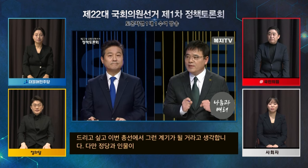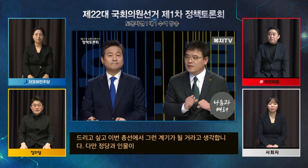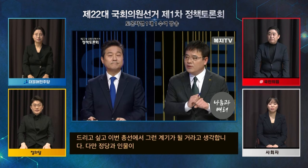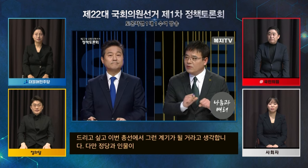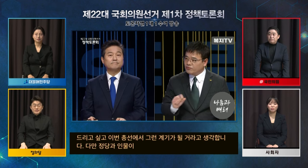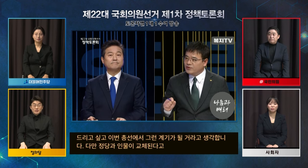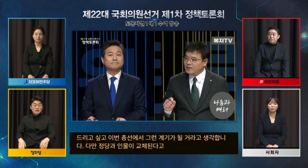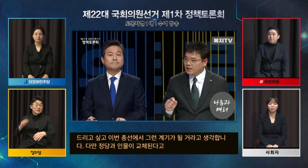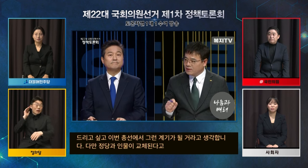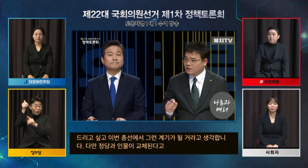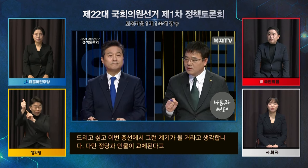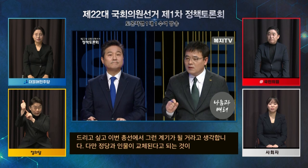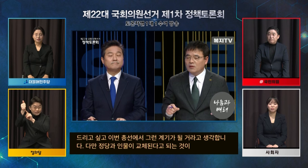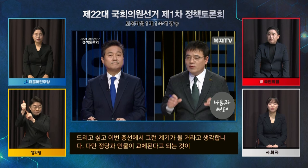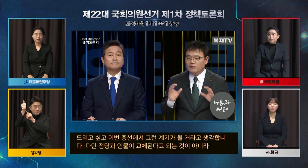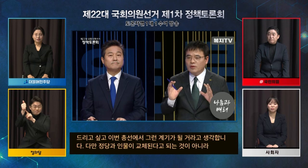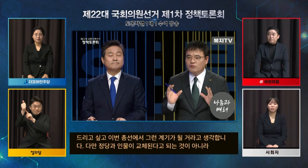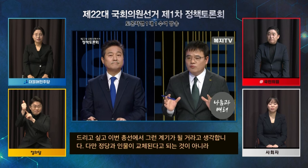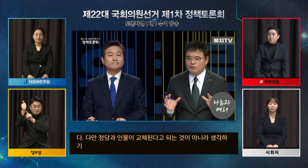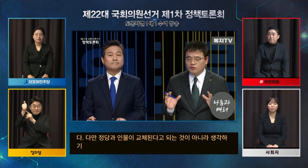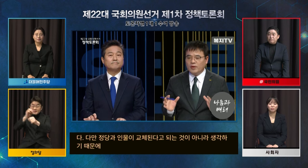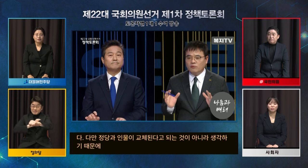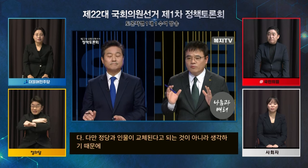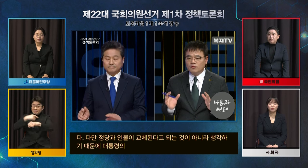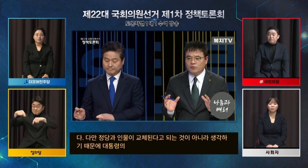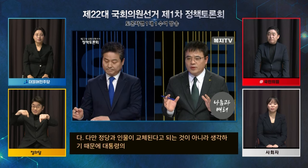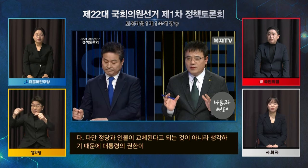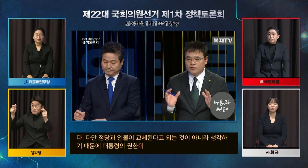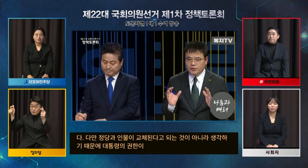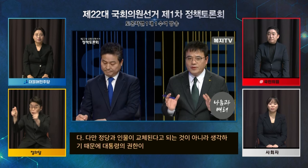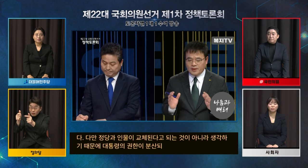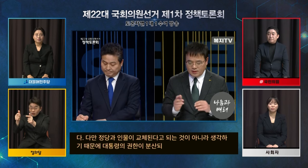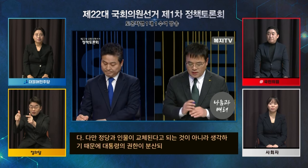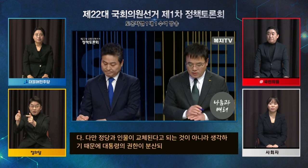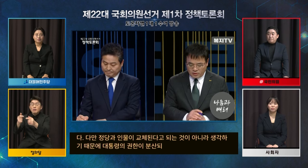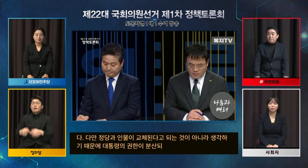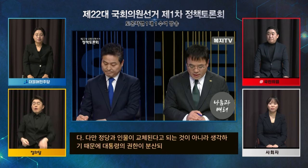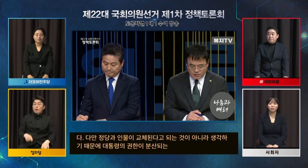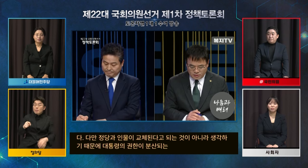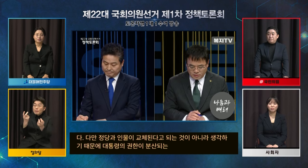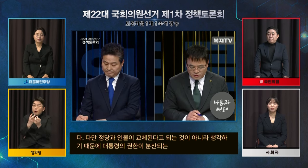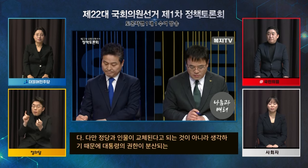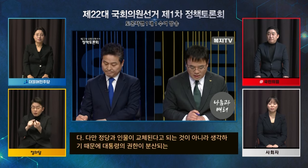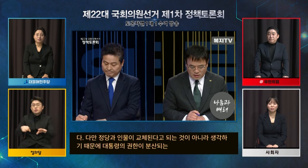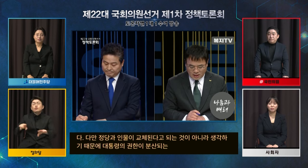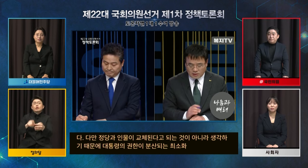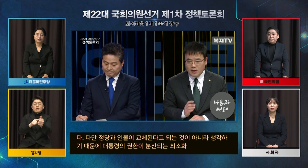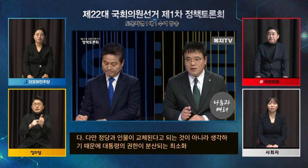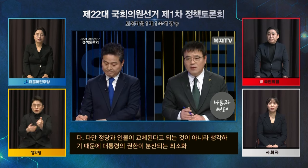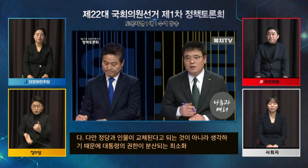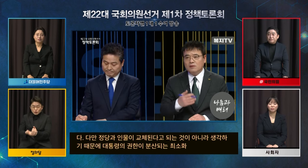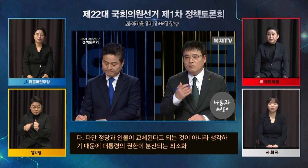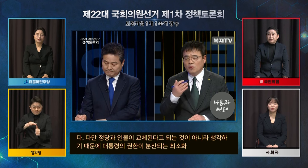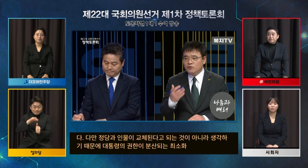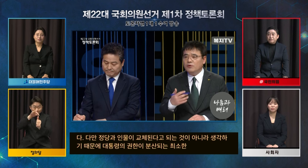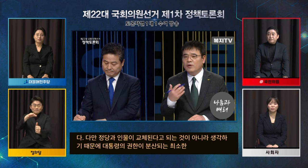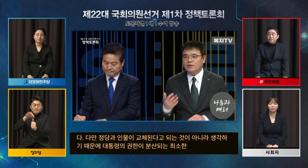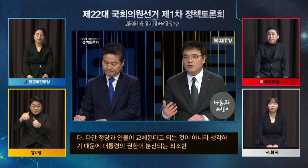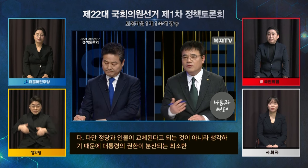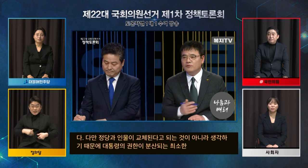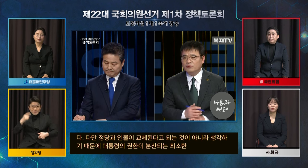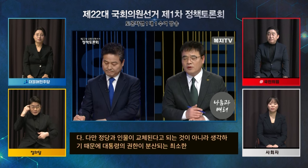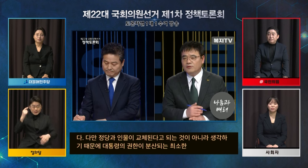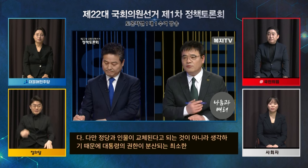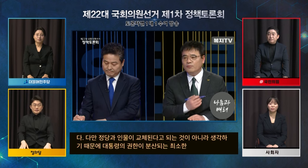권한이 일정하게 분산되는 최소한의 국회의 국무총리 추천제라든가 이런 것들이 만들어지는 것들을 가되 모든